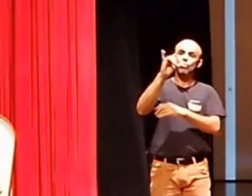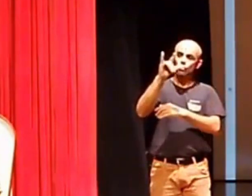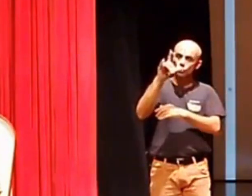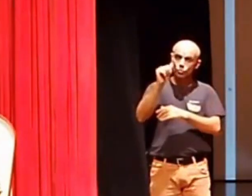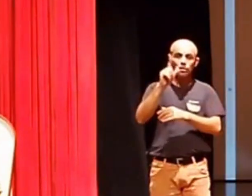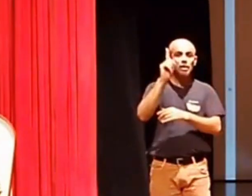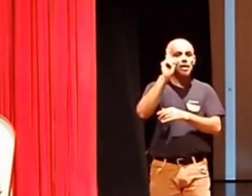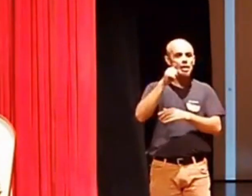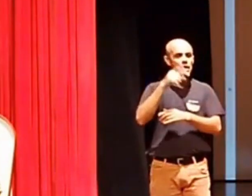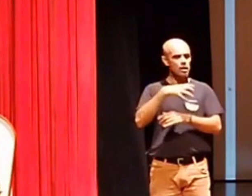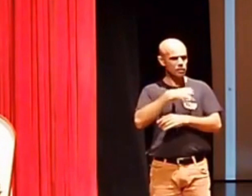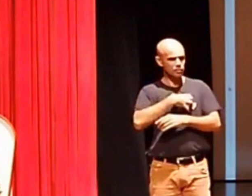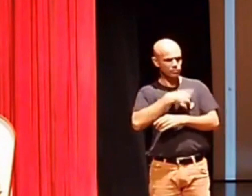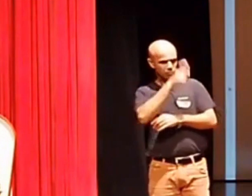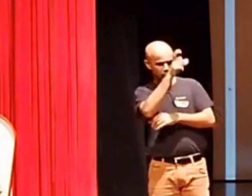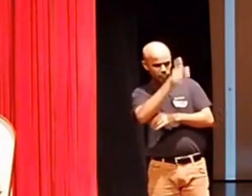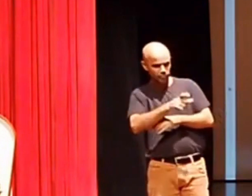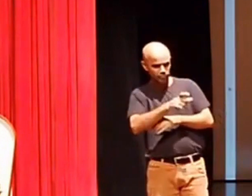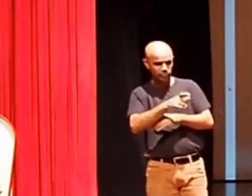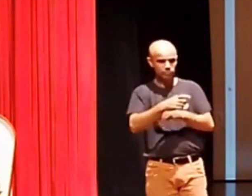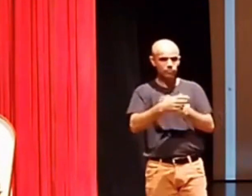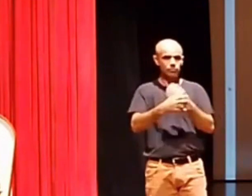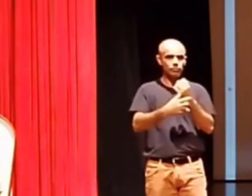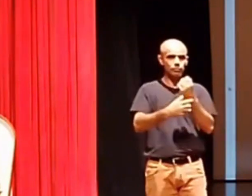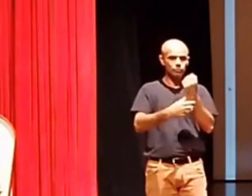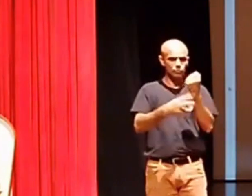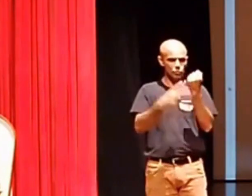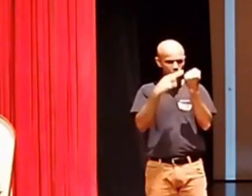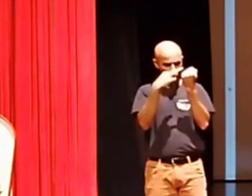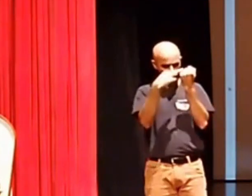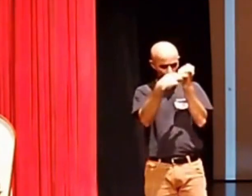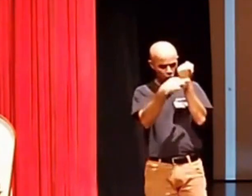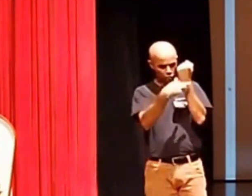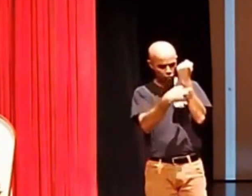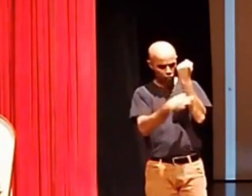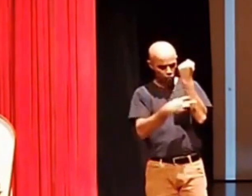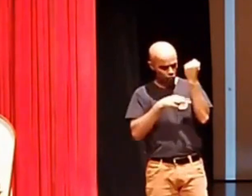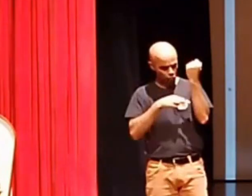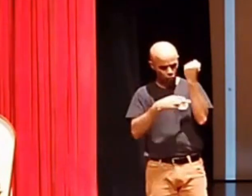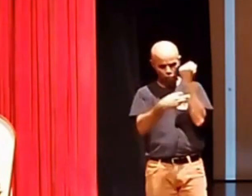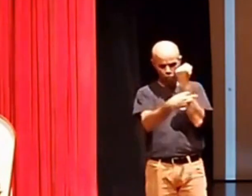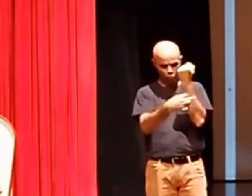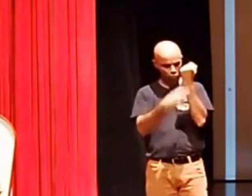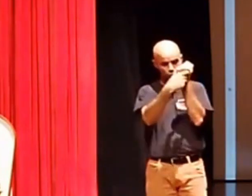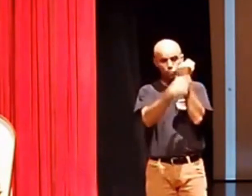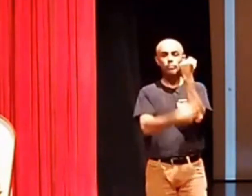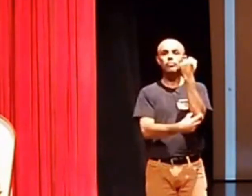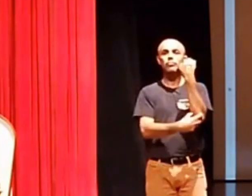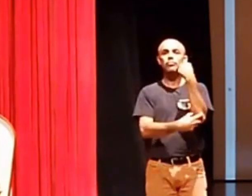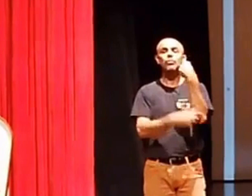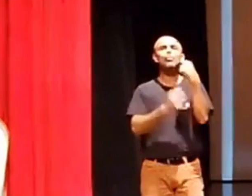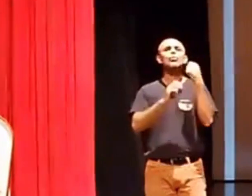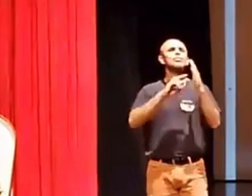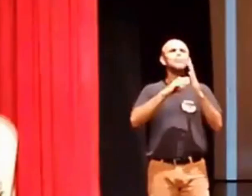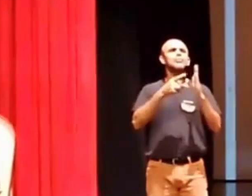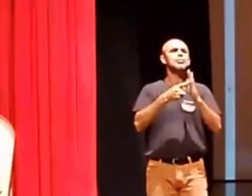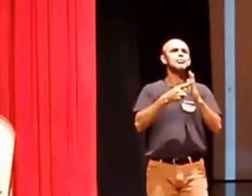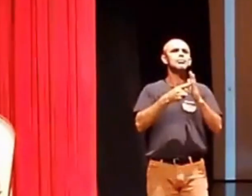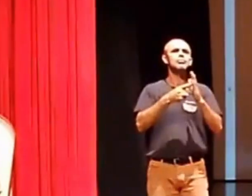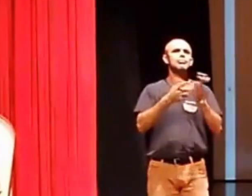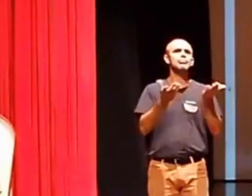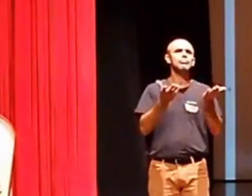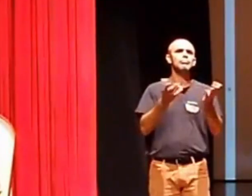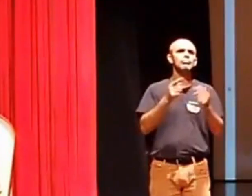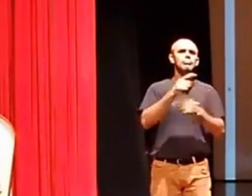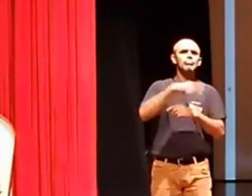uma condição tridimensional da coluna vertebral. O que significa isso traduzindo